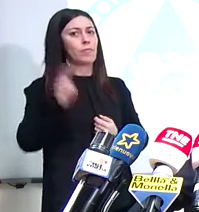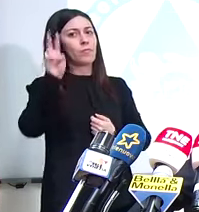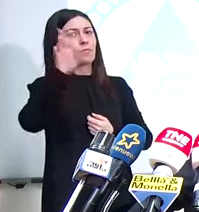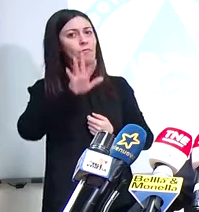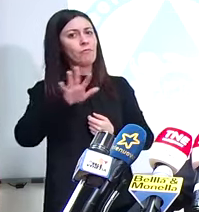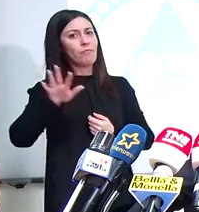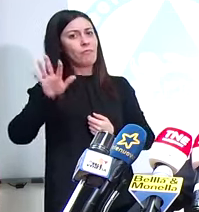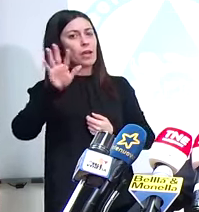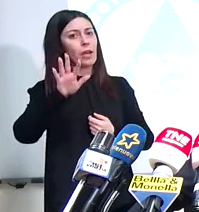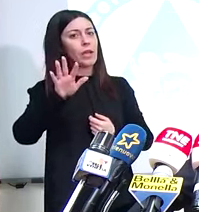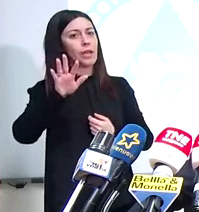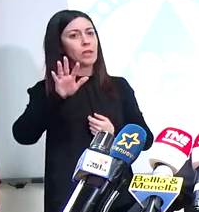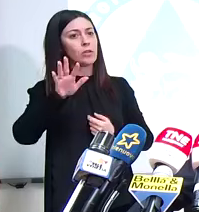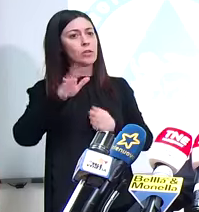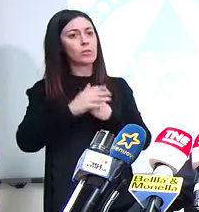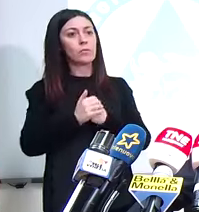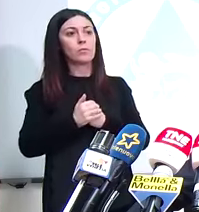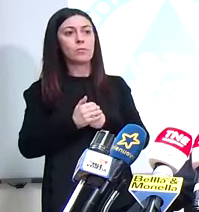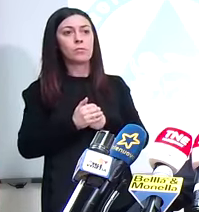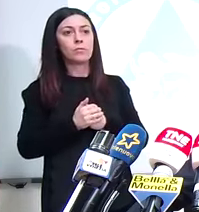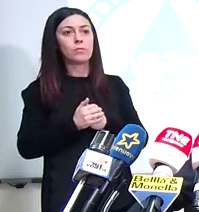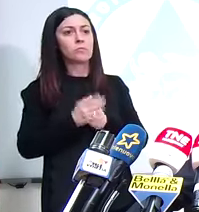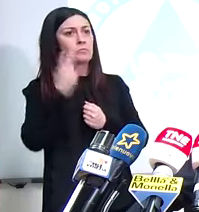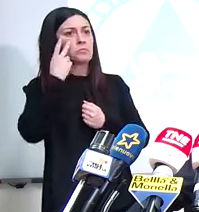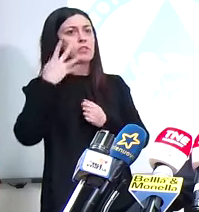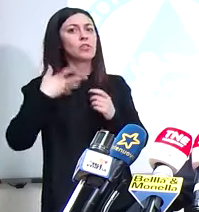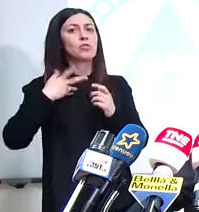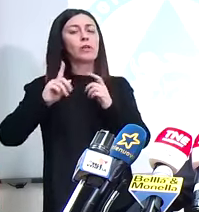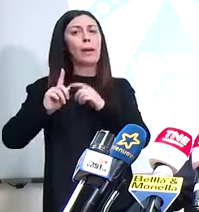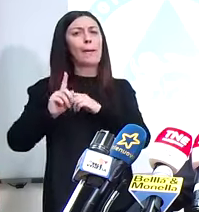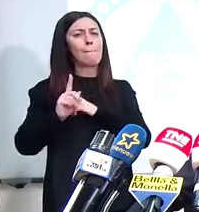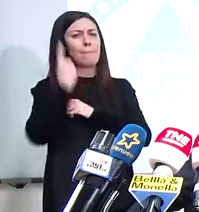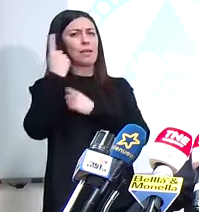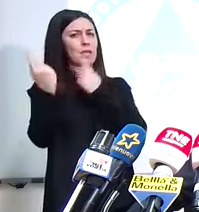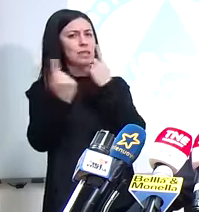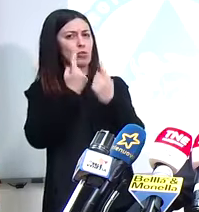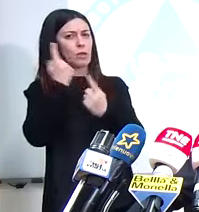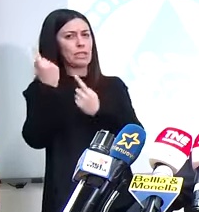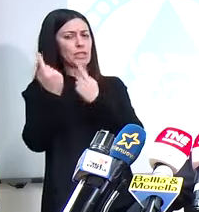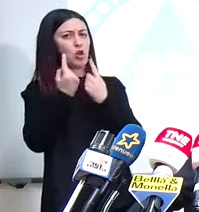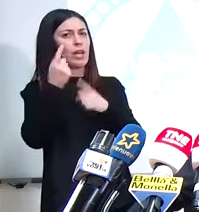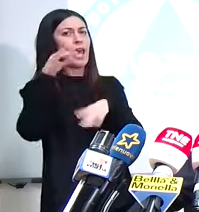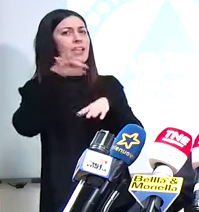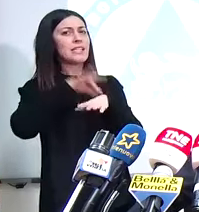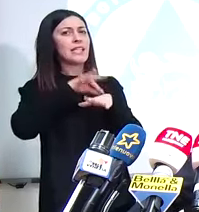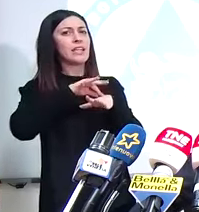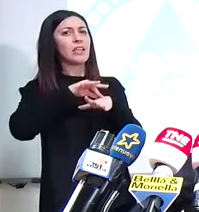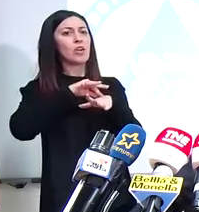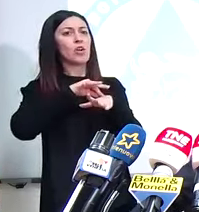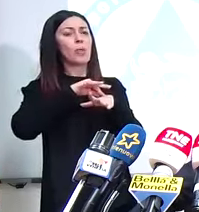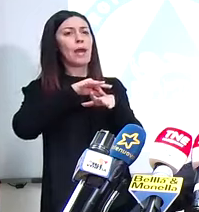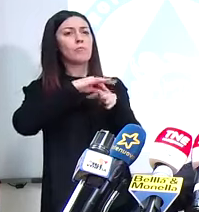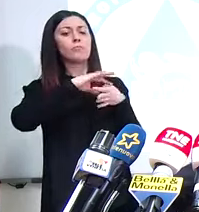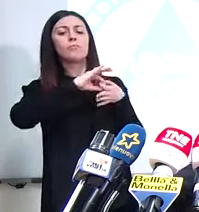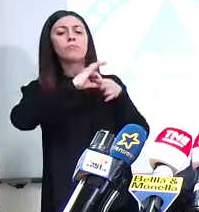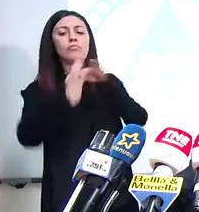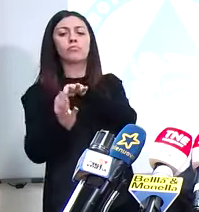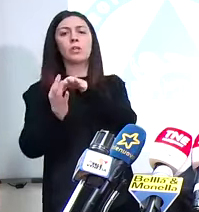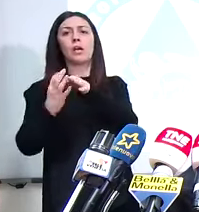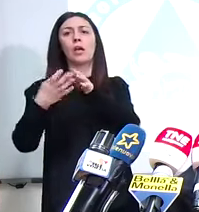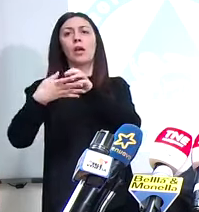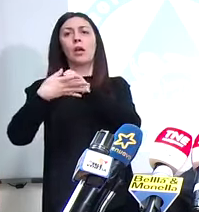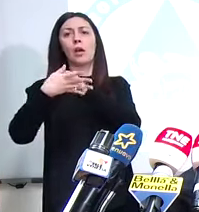infantile conseguente da colin quanto vi preoccupa questa cosa ma guardate noi siamo sempre preoccupati di tutto con